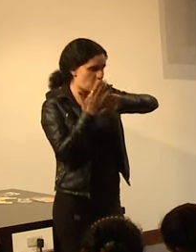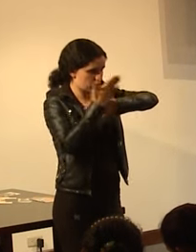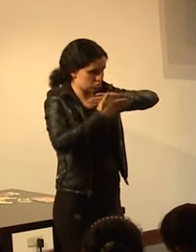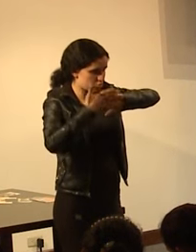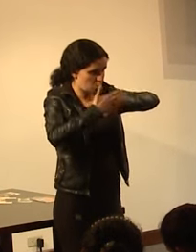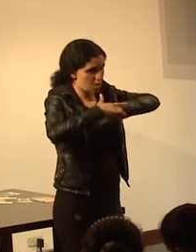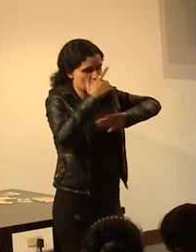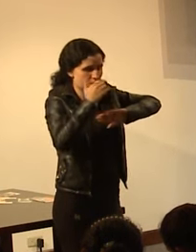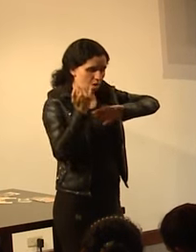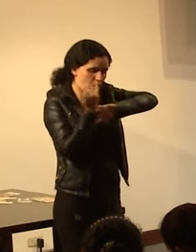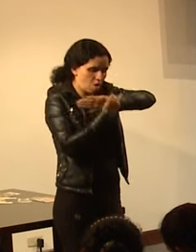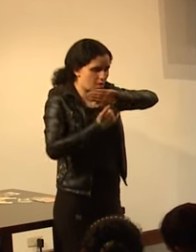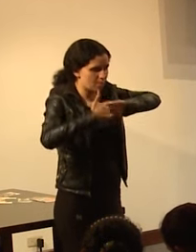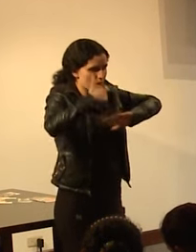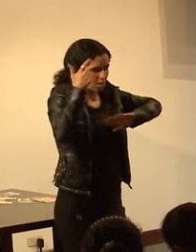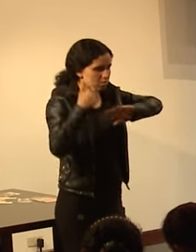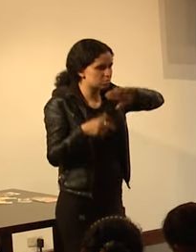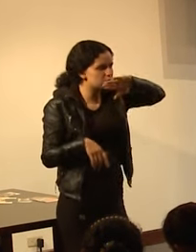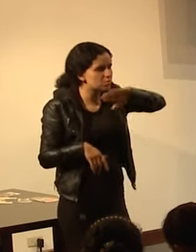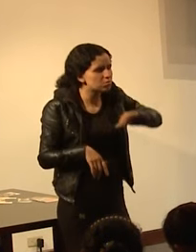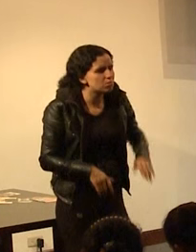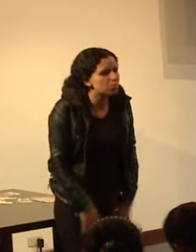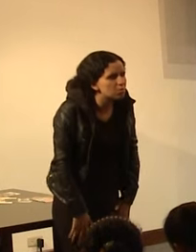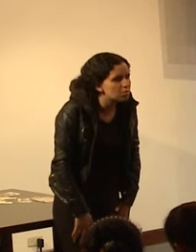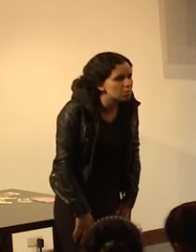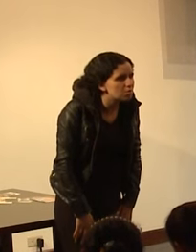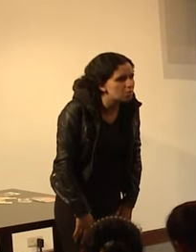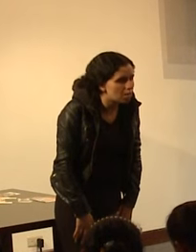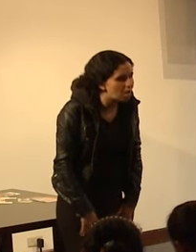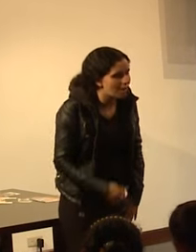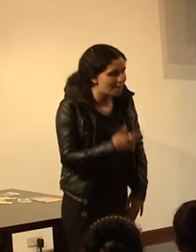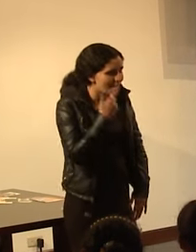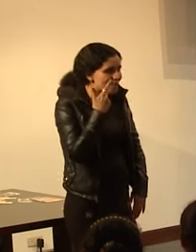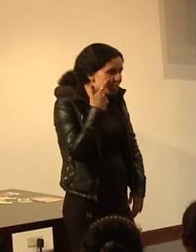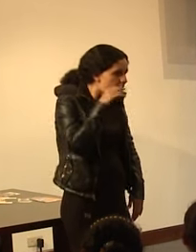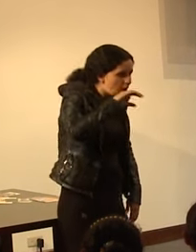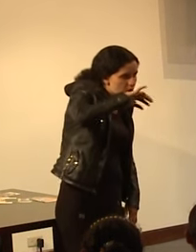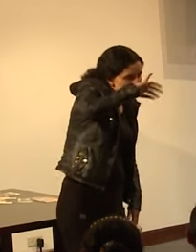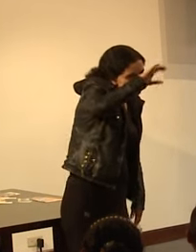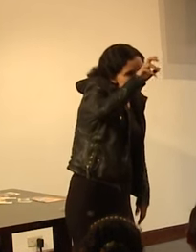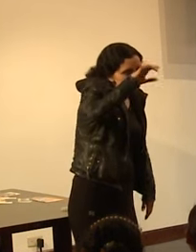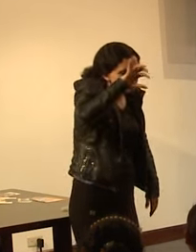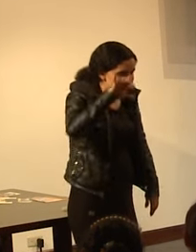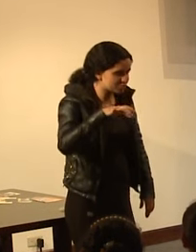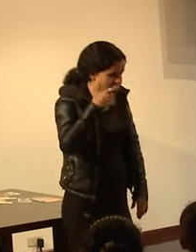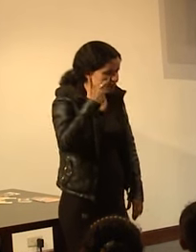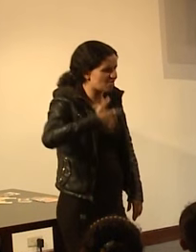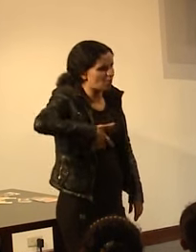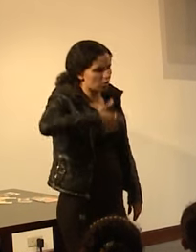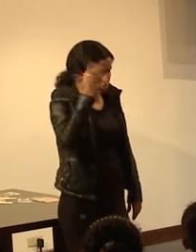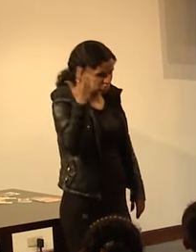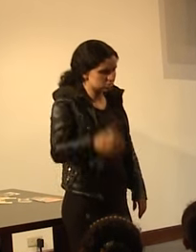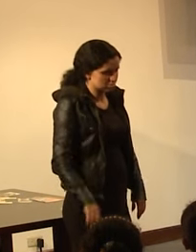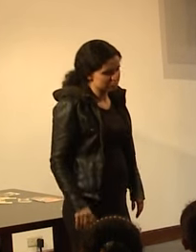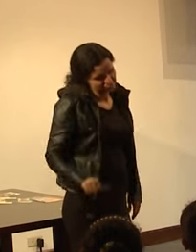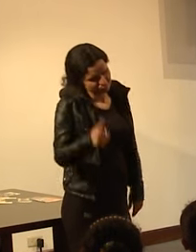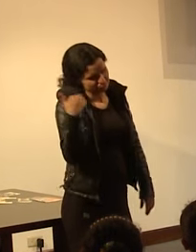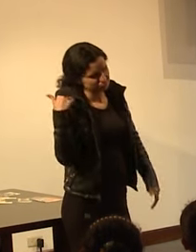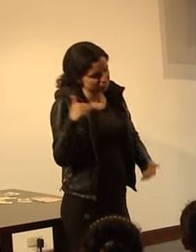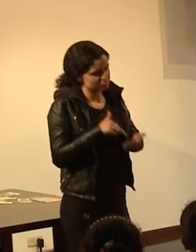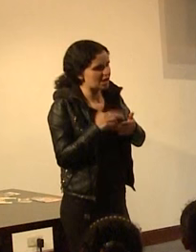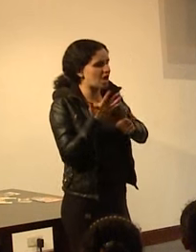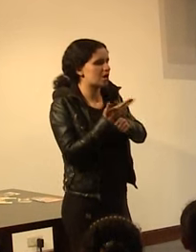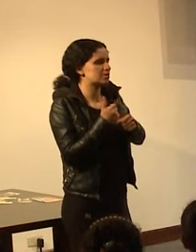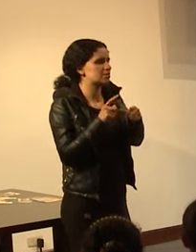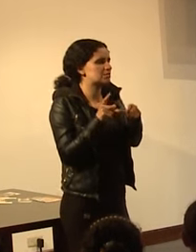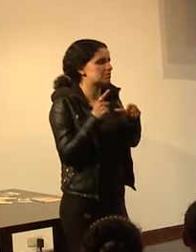conocían? Y no se ve el blanco, no se ve, uno ve el contornito del cuadrado. Y es un cuadro famosísimo, pues, del arte del siglo